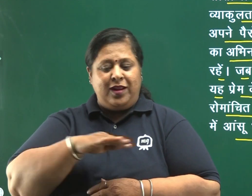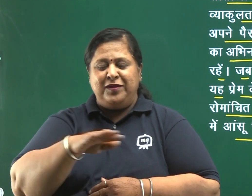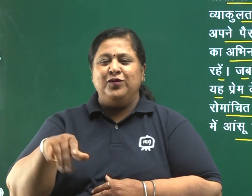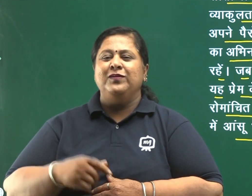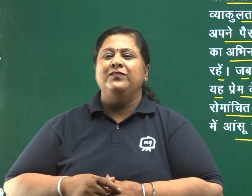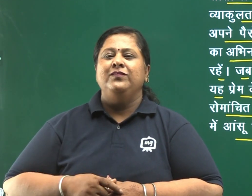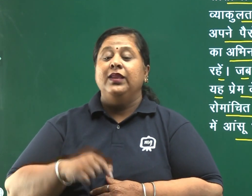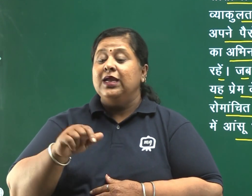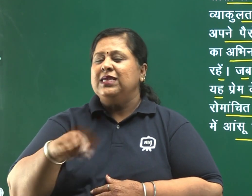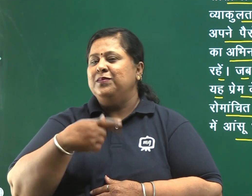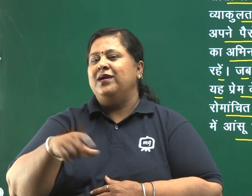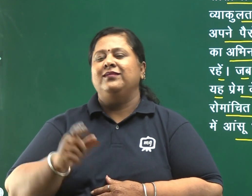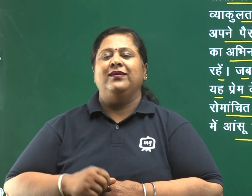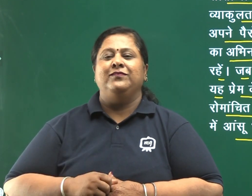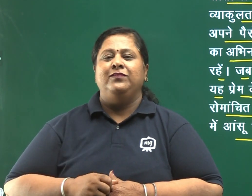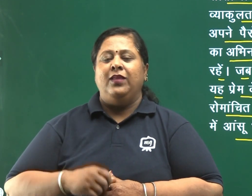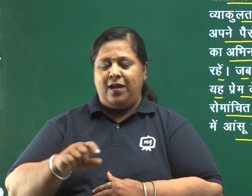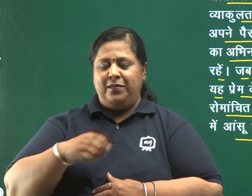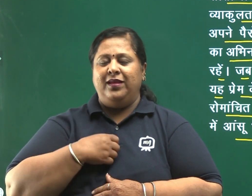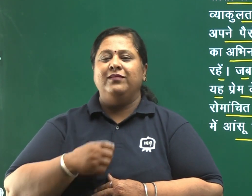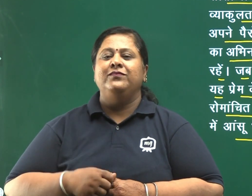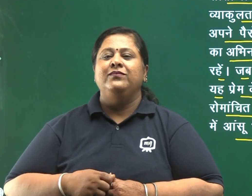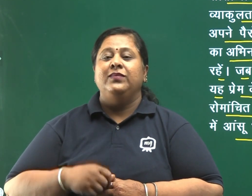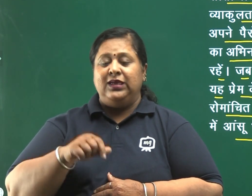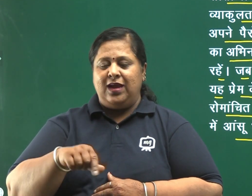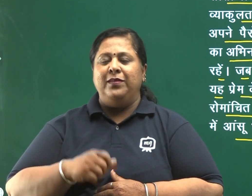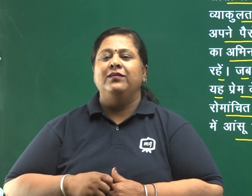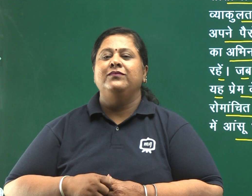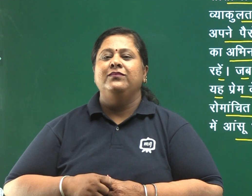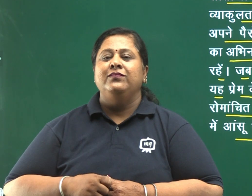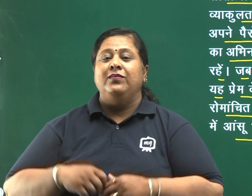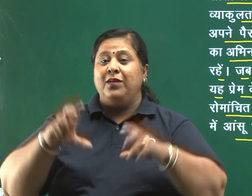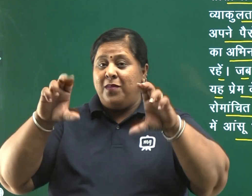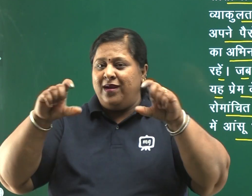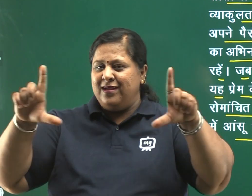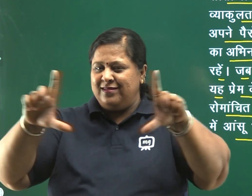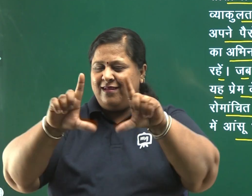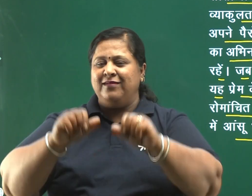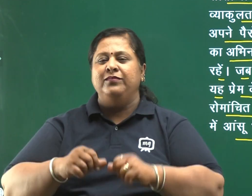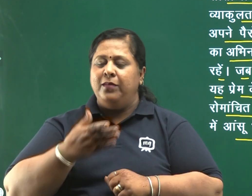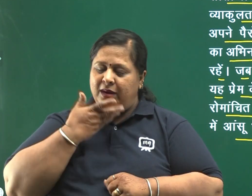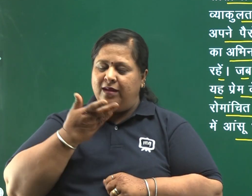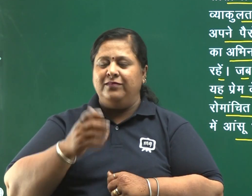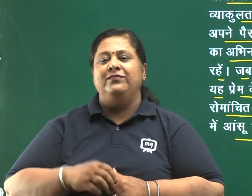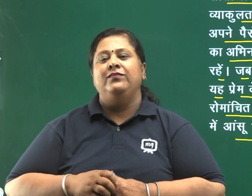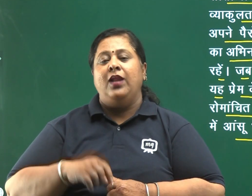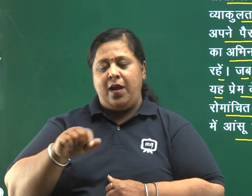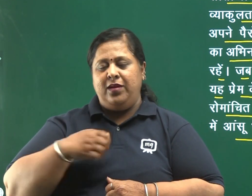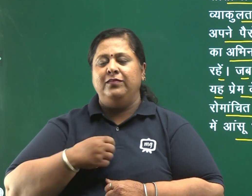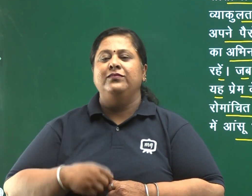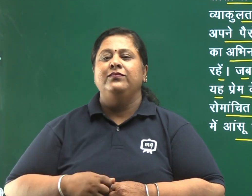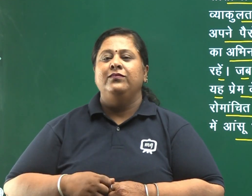बच्चों, इस प्रकार से हमने यहाँ पर पाठ का सार पढ़ा। अब